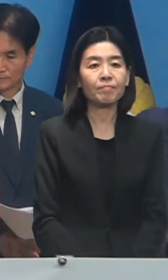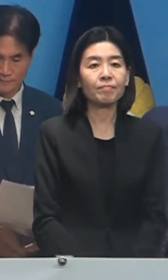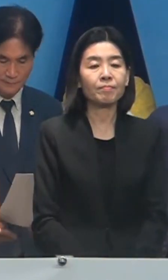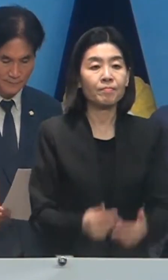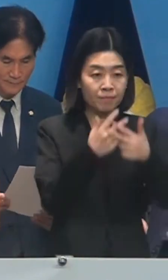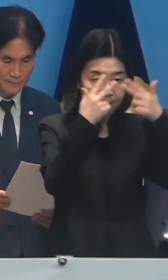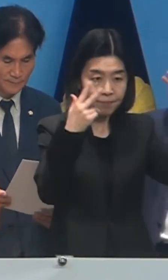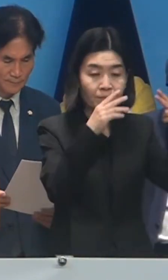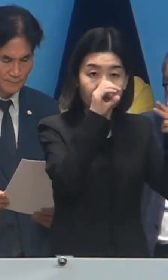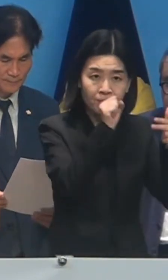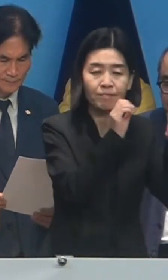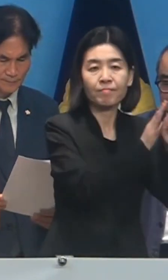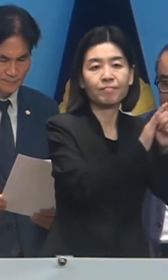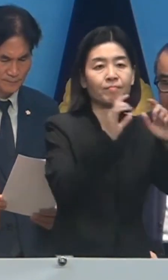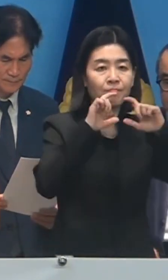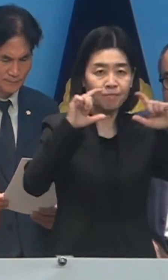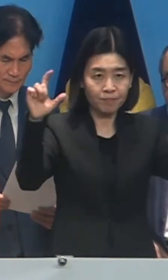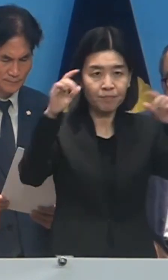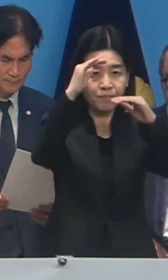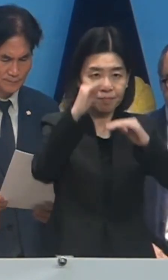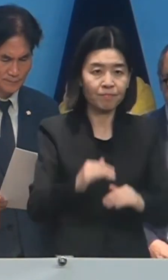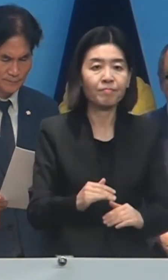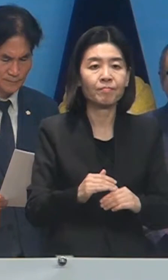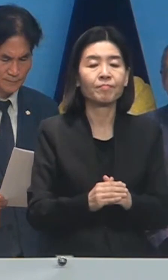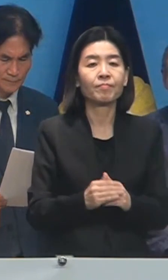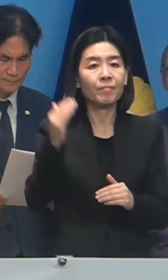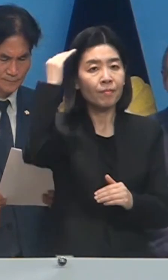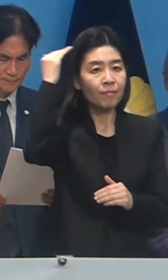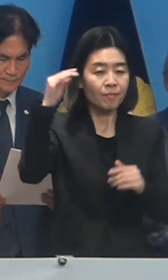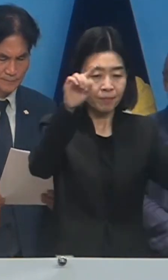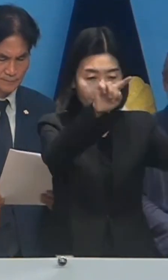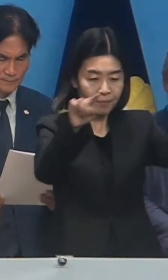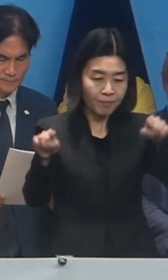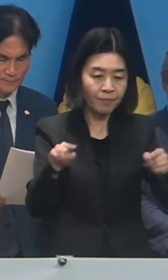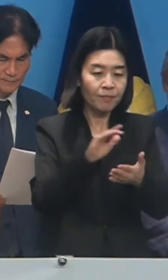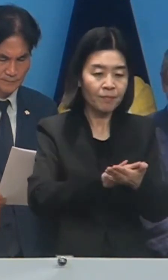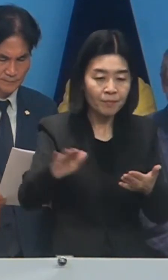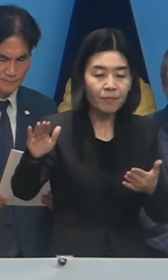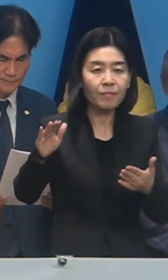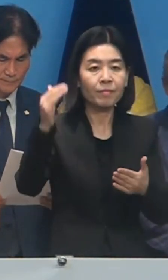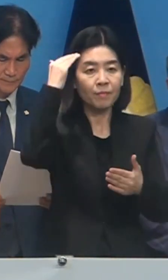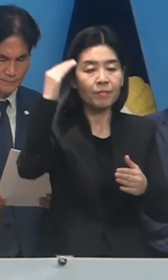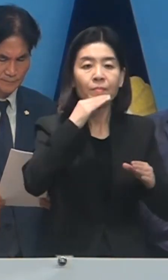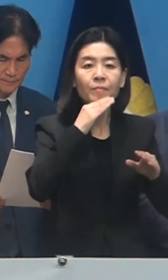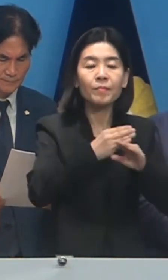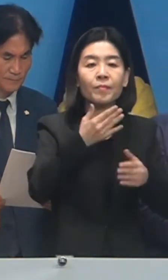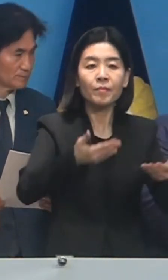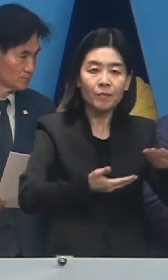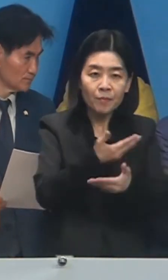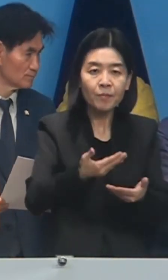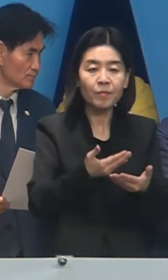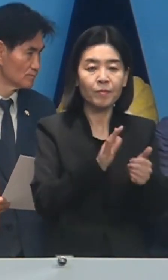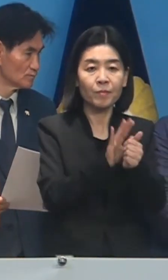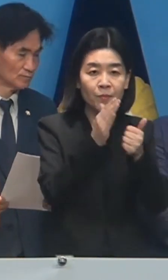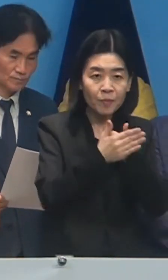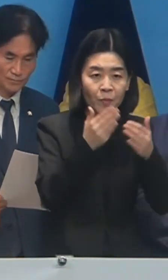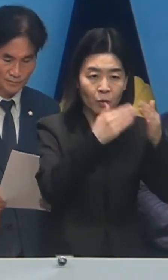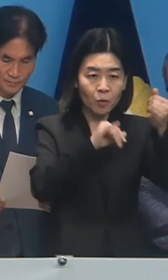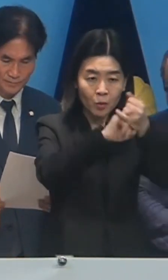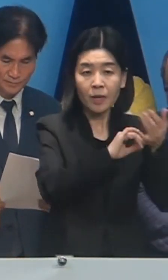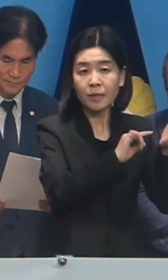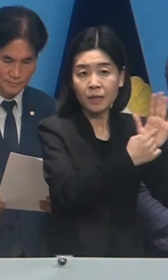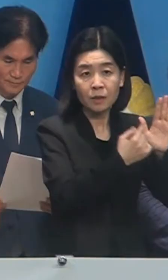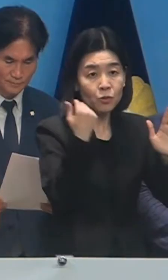지지 선언문 한반도 평화와 남북 교류 협력을 공약을 제시한